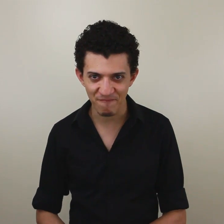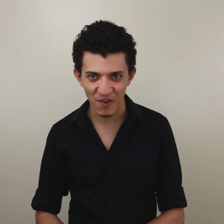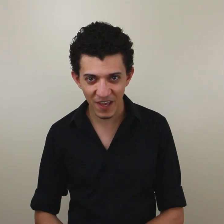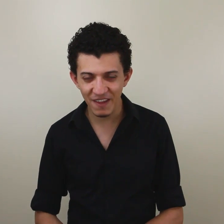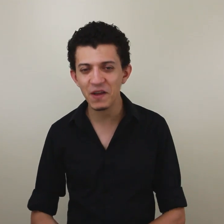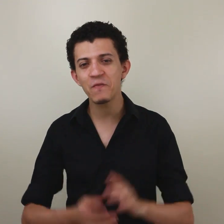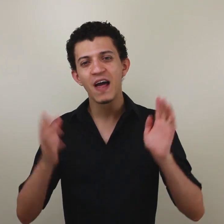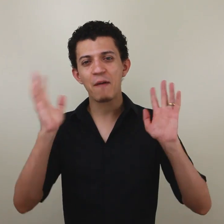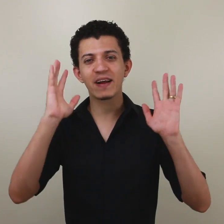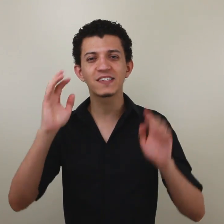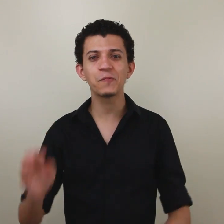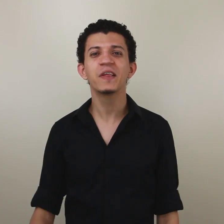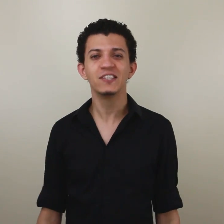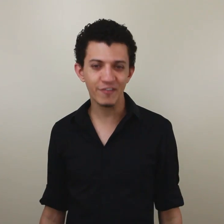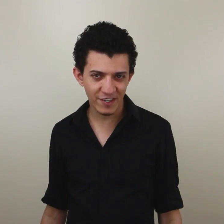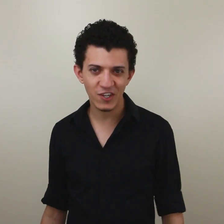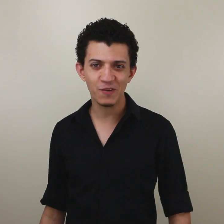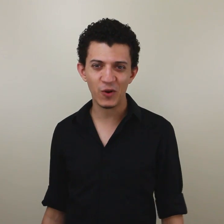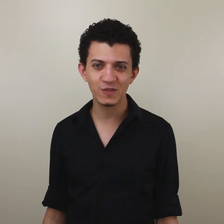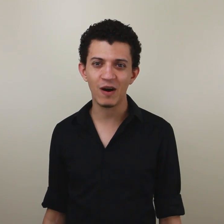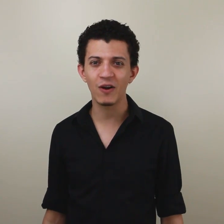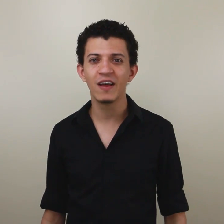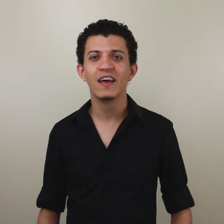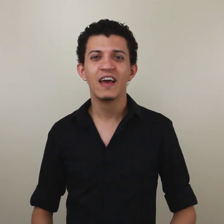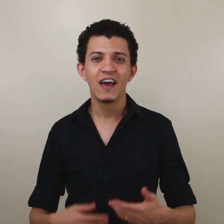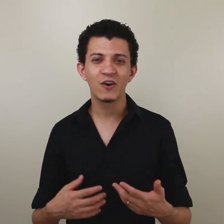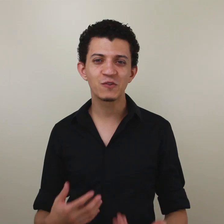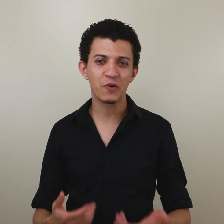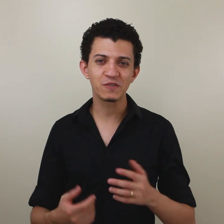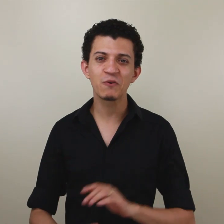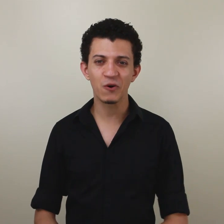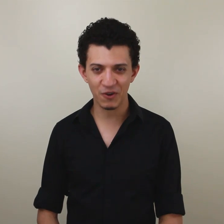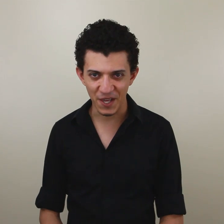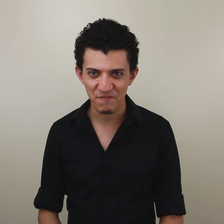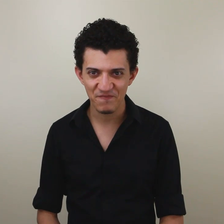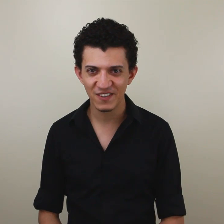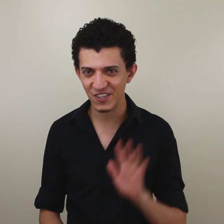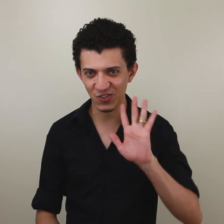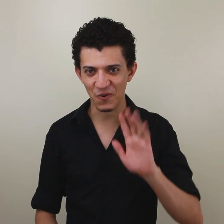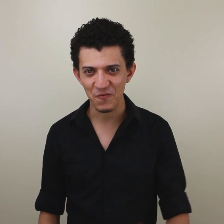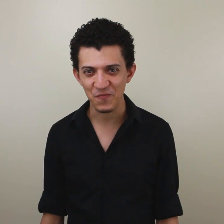ok? Então, abração, te vejo na nossa próxima aula e nosso próximo encontro aqui. Tchau, tchau!